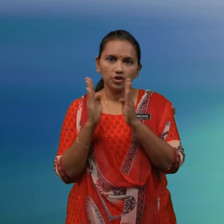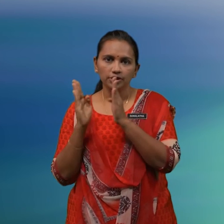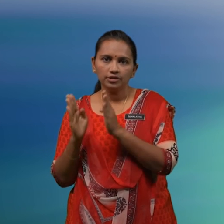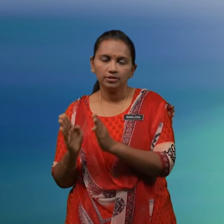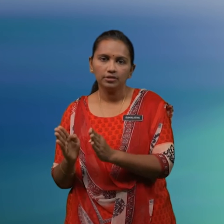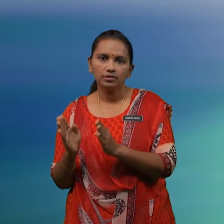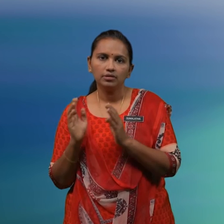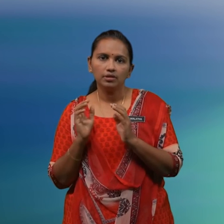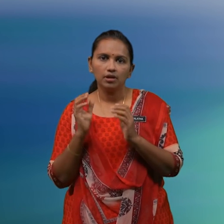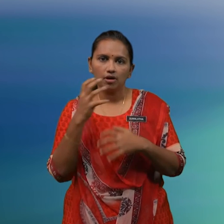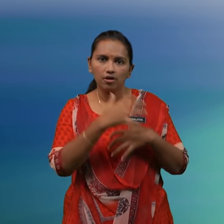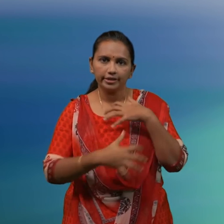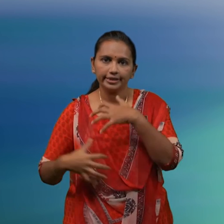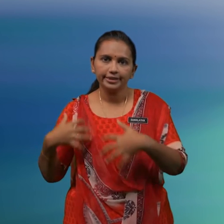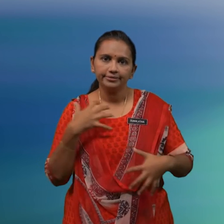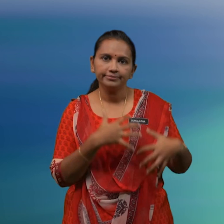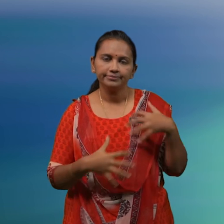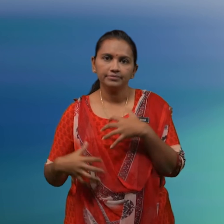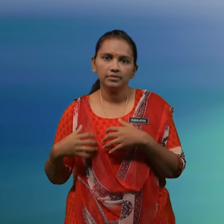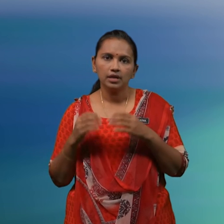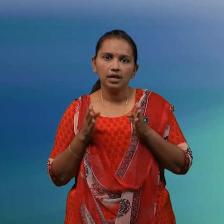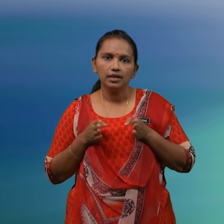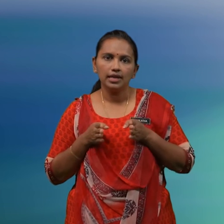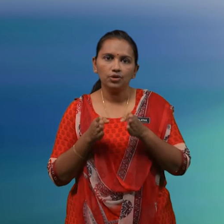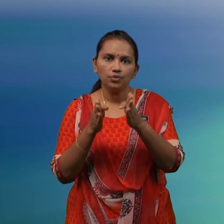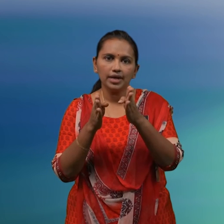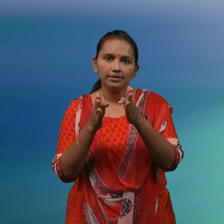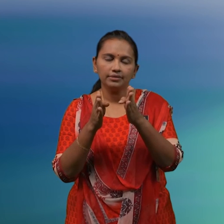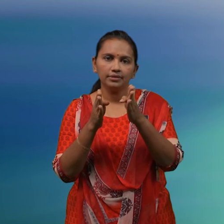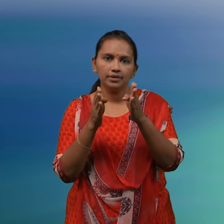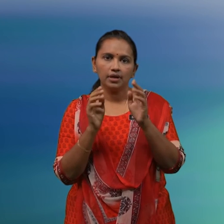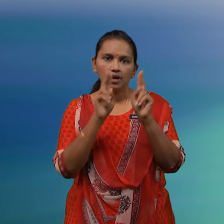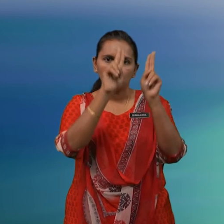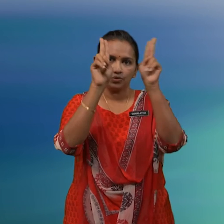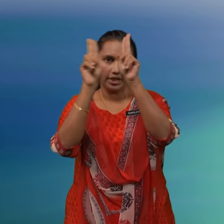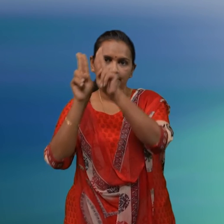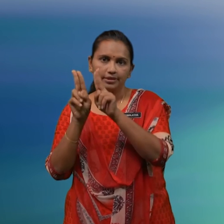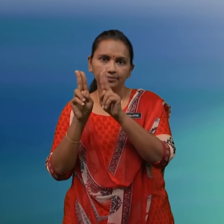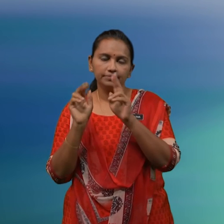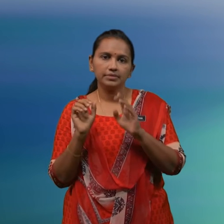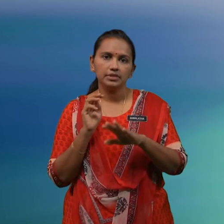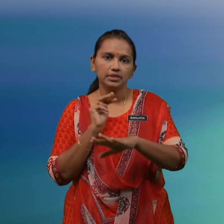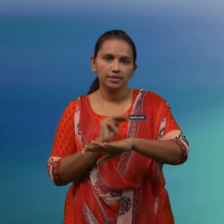susun organ laluan udara